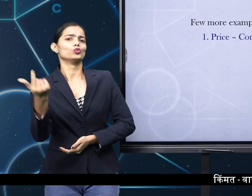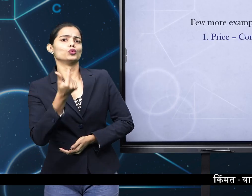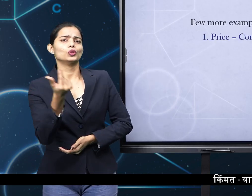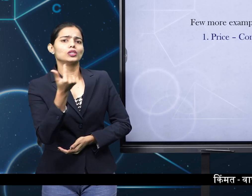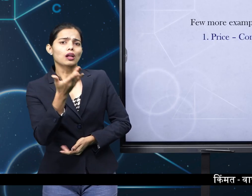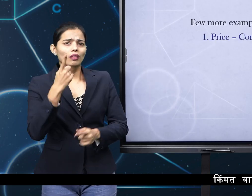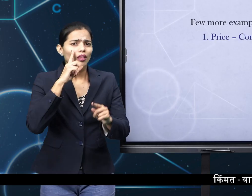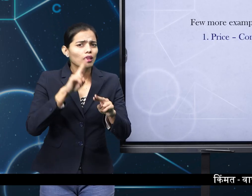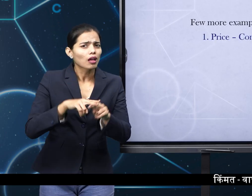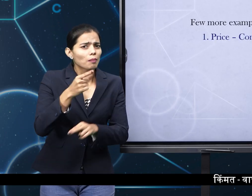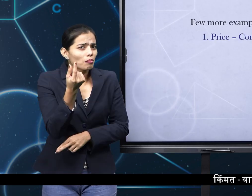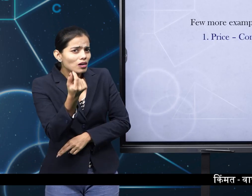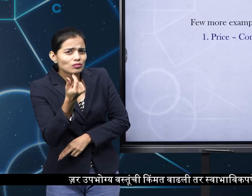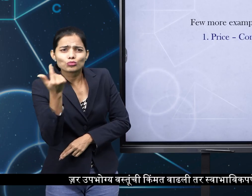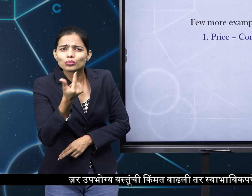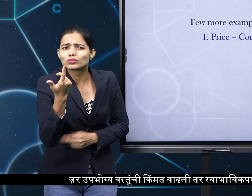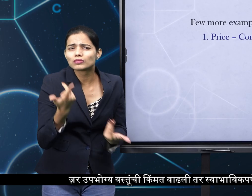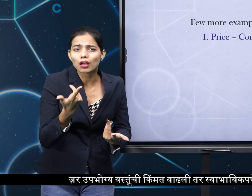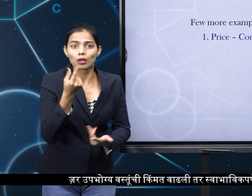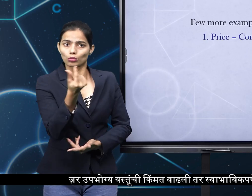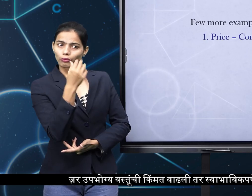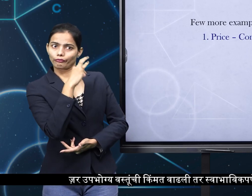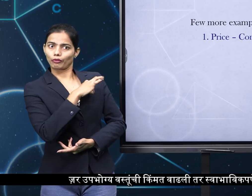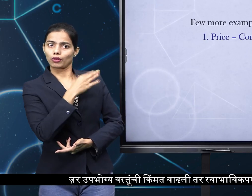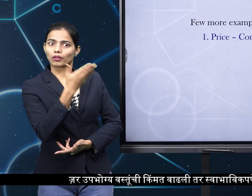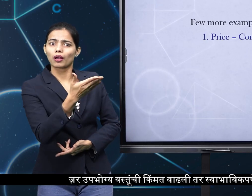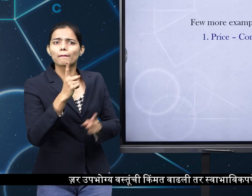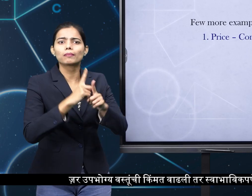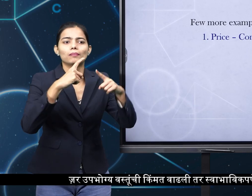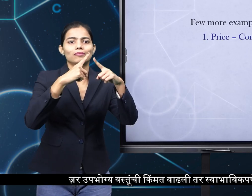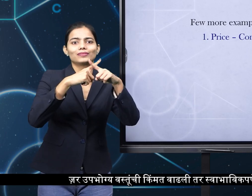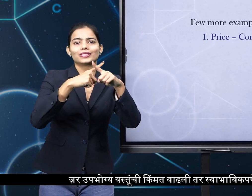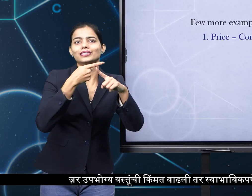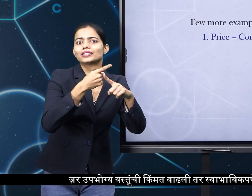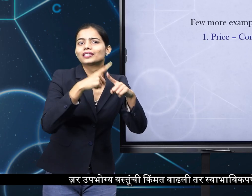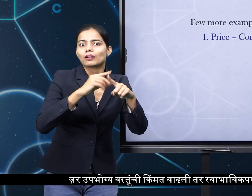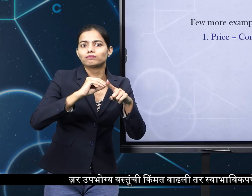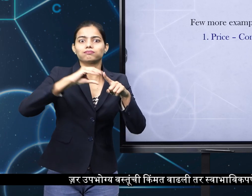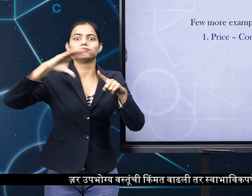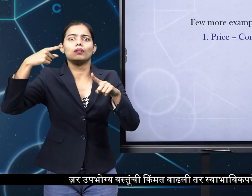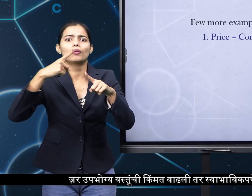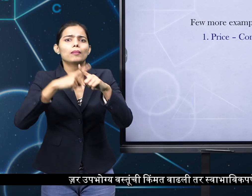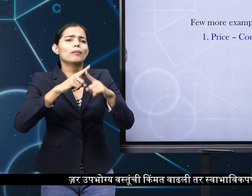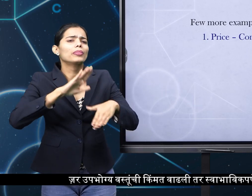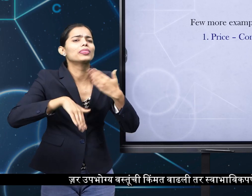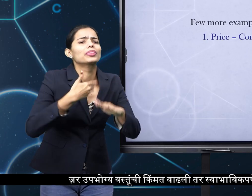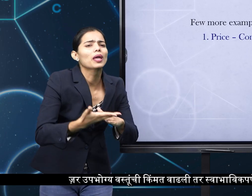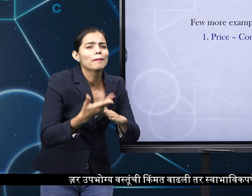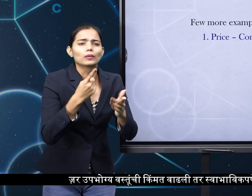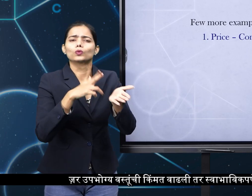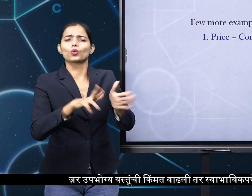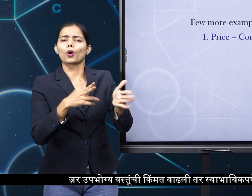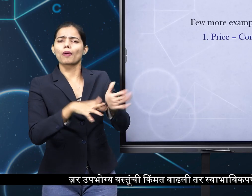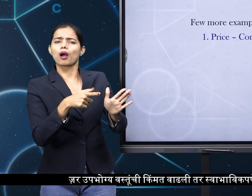किंमत, वापर. जर उपभोग्य वस्तूंची किंमत वाढली तर स्वाभाविकपणे त्याचा वापर कमी होईल